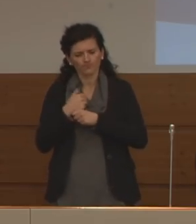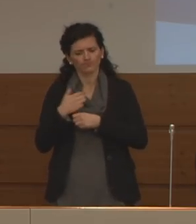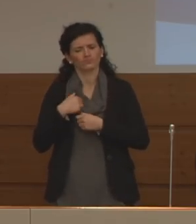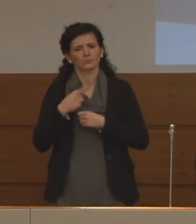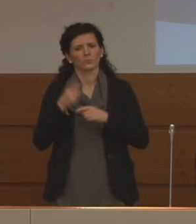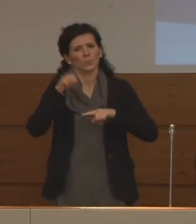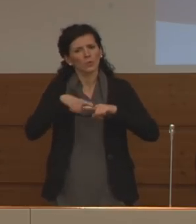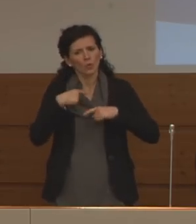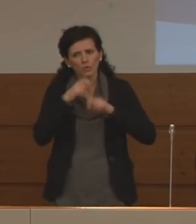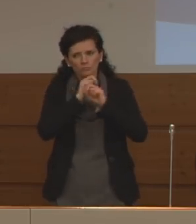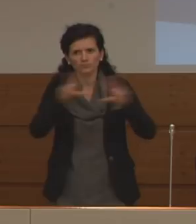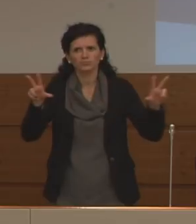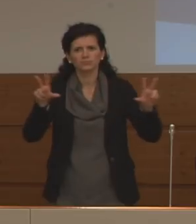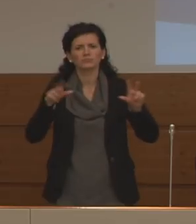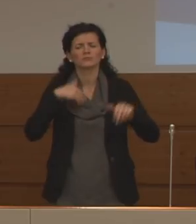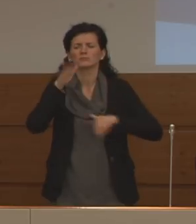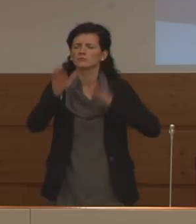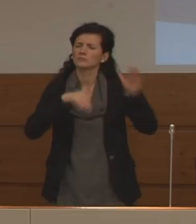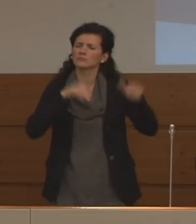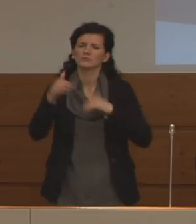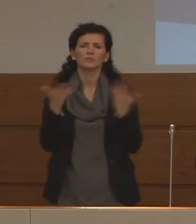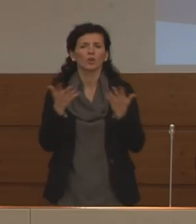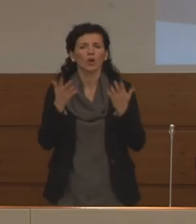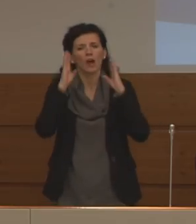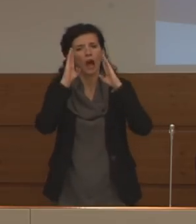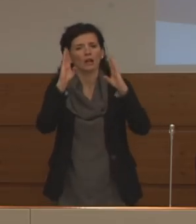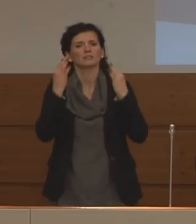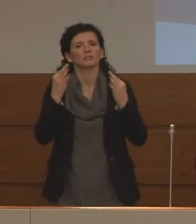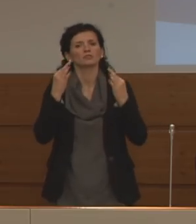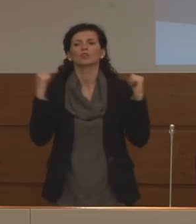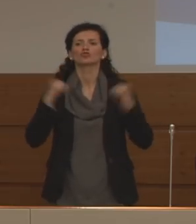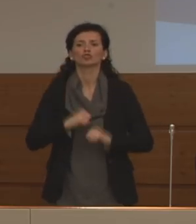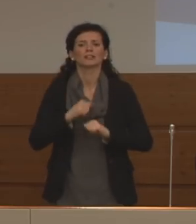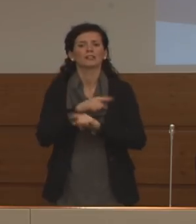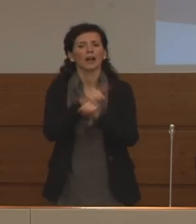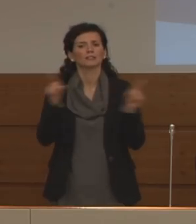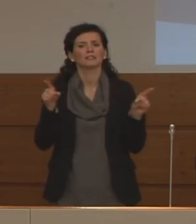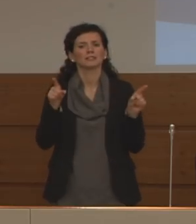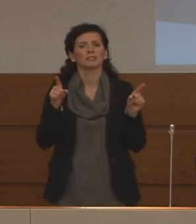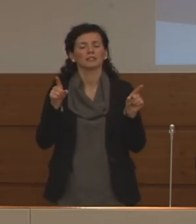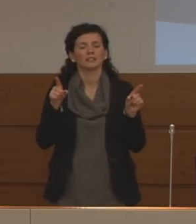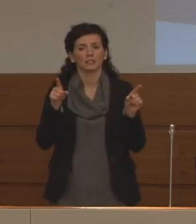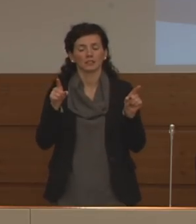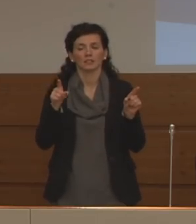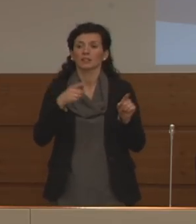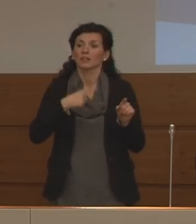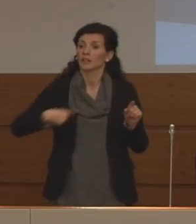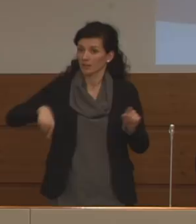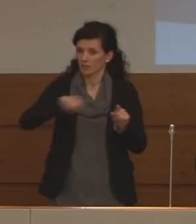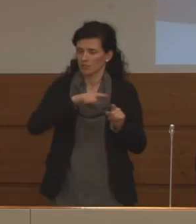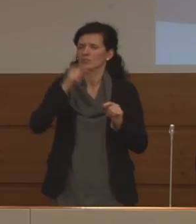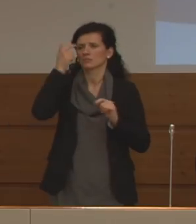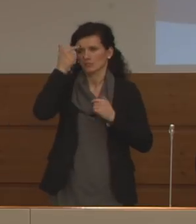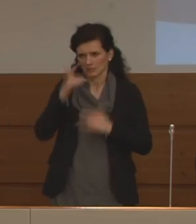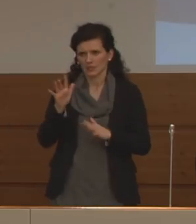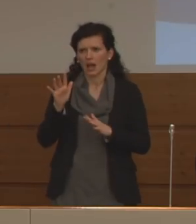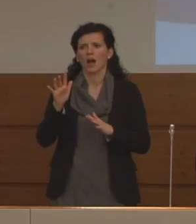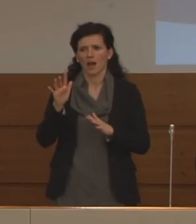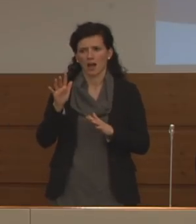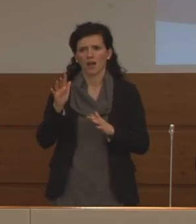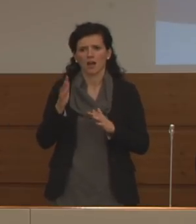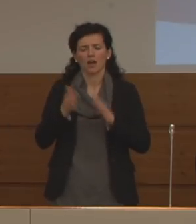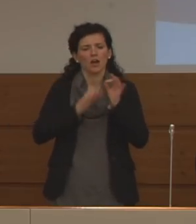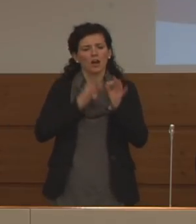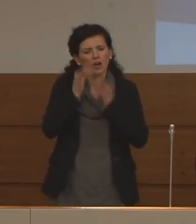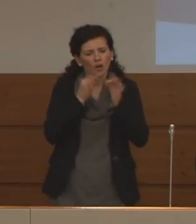di tutti i cittadini di questo paese sappiamo perfettamente che cosa vuol dire che cosa